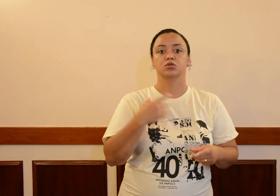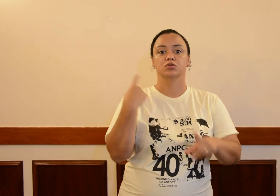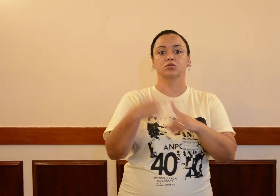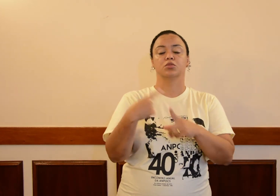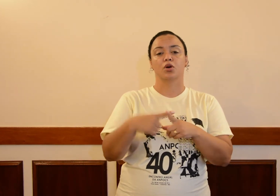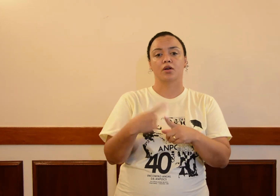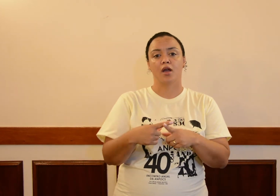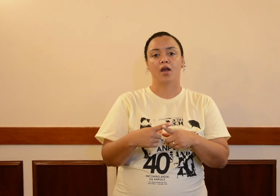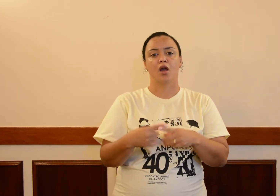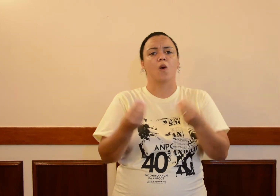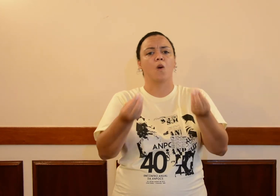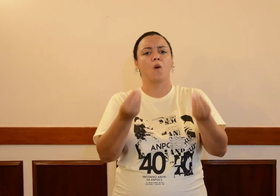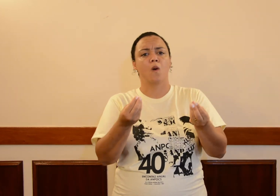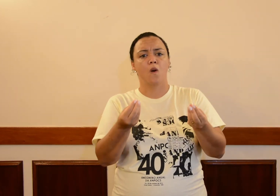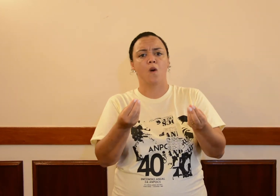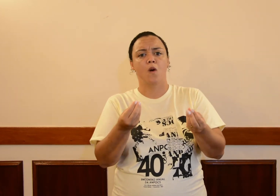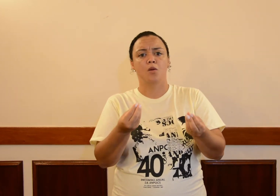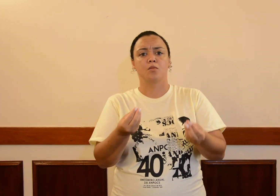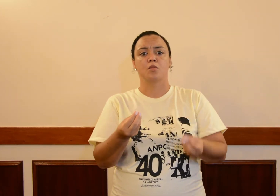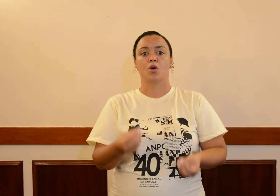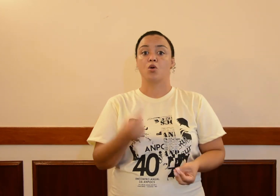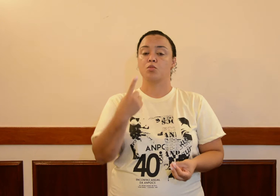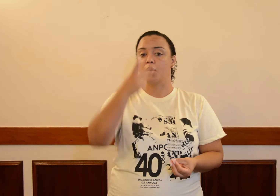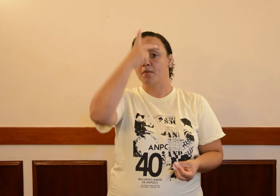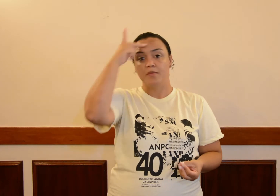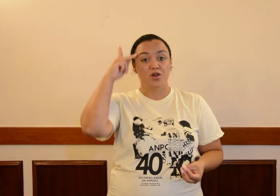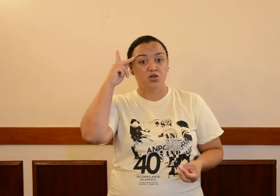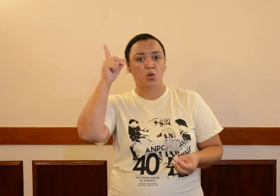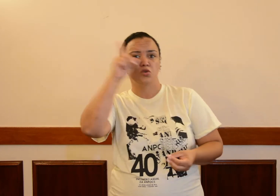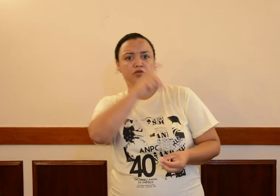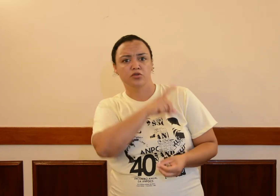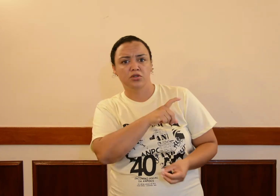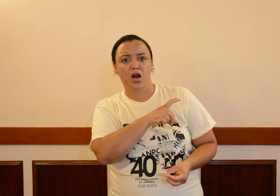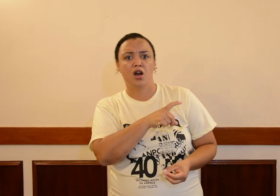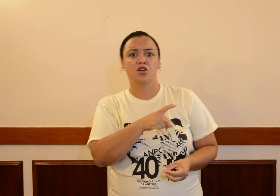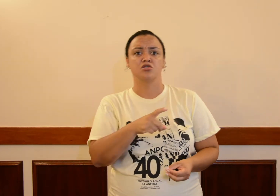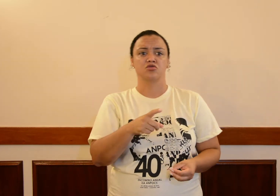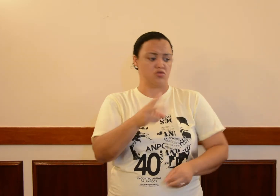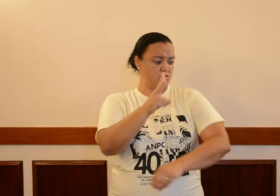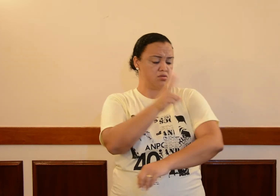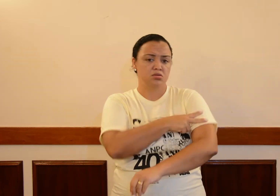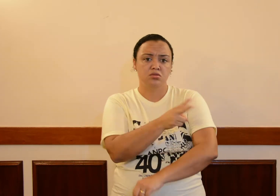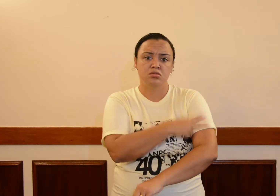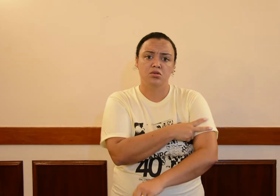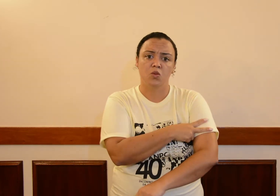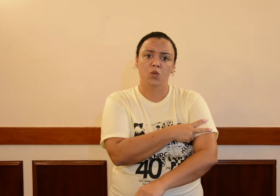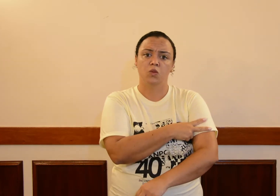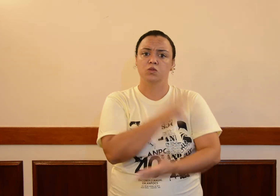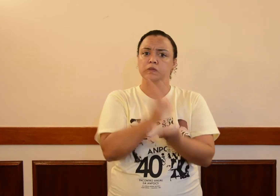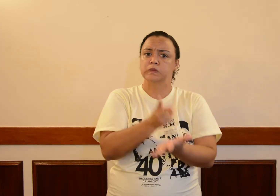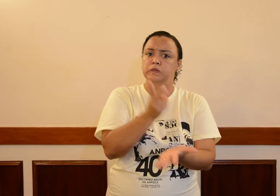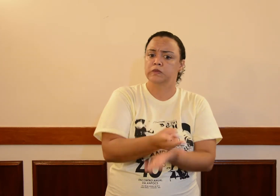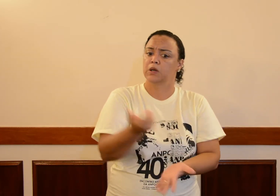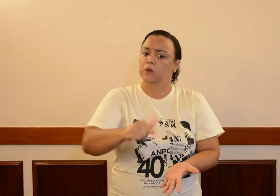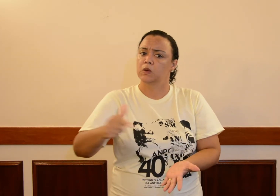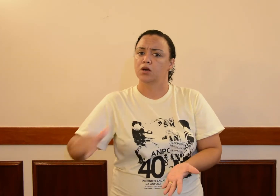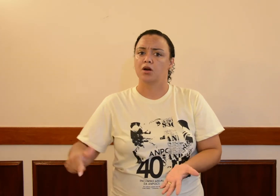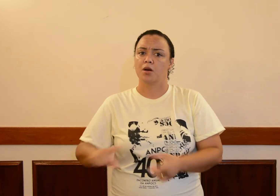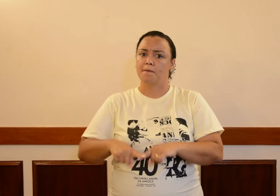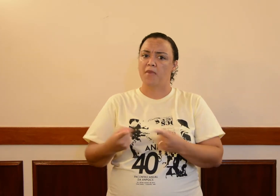incoerência. Como uma pessoa que não teria conseguido ir além da segunda série do ensino fundamental, poderia saber tanto sobre o mundo